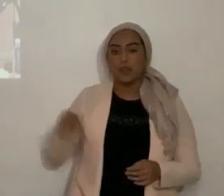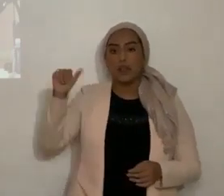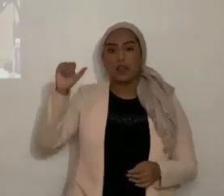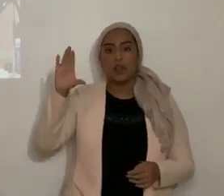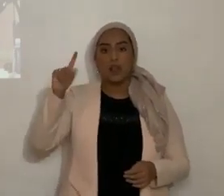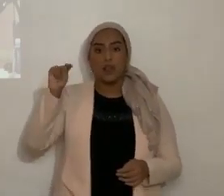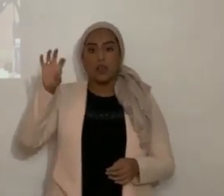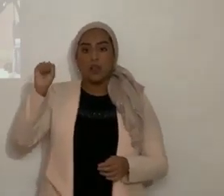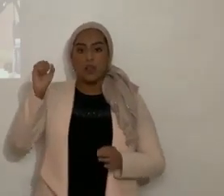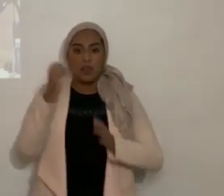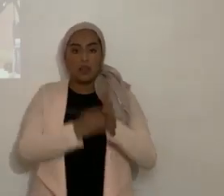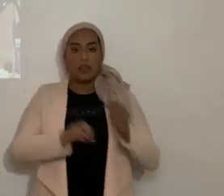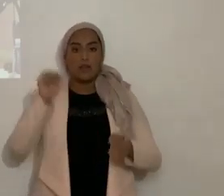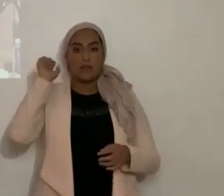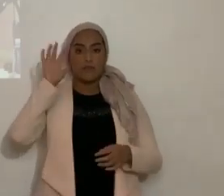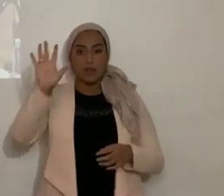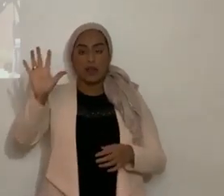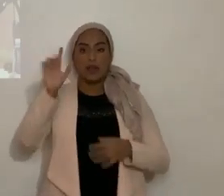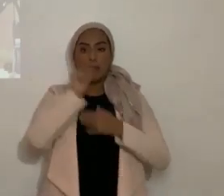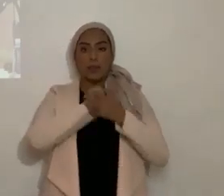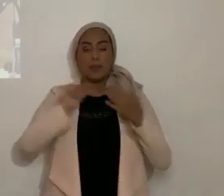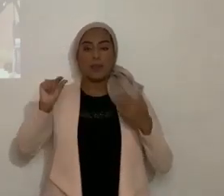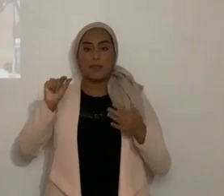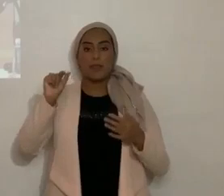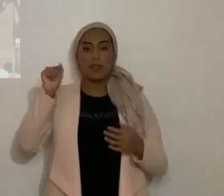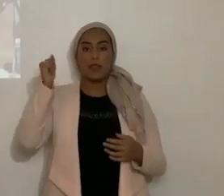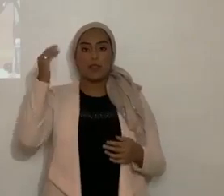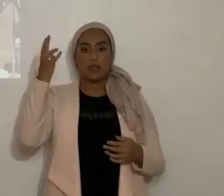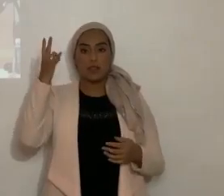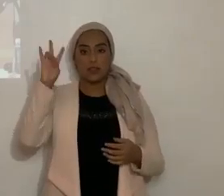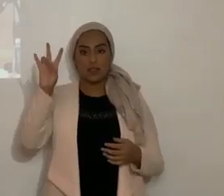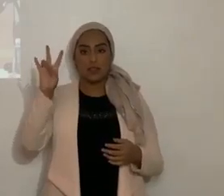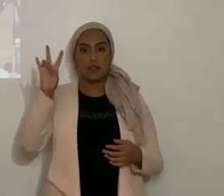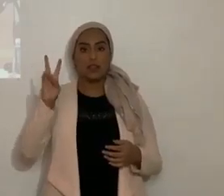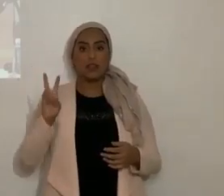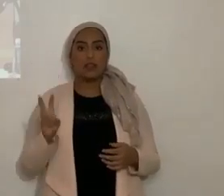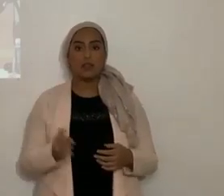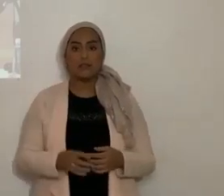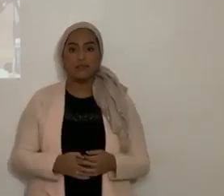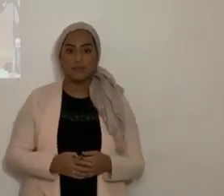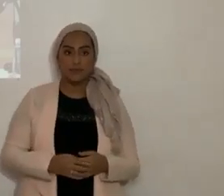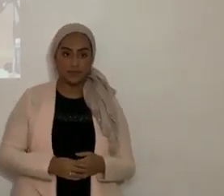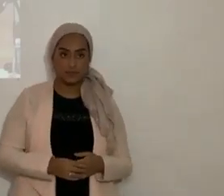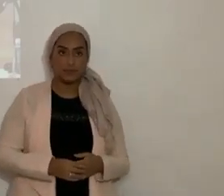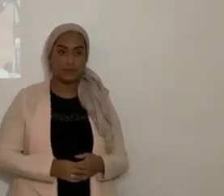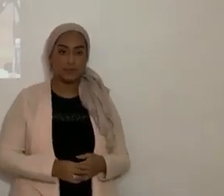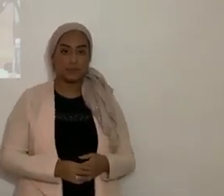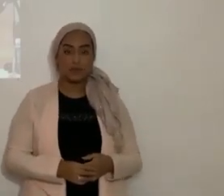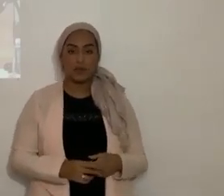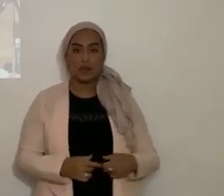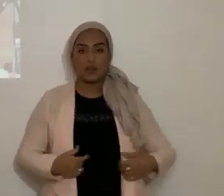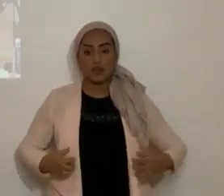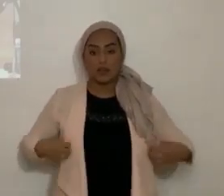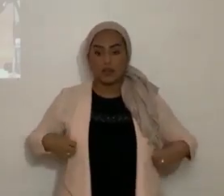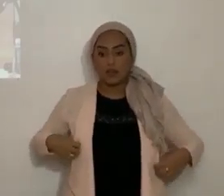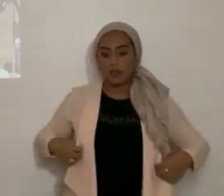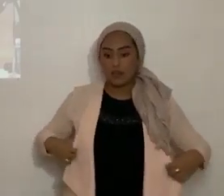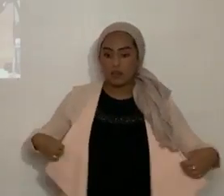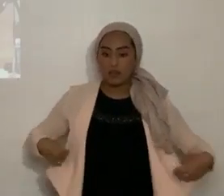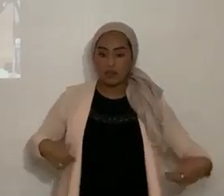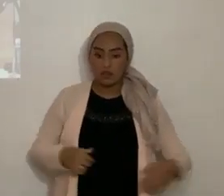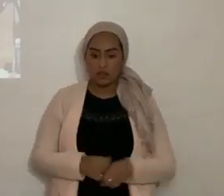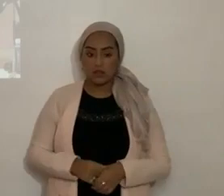Hechos, capítulo 5, sí, verso 17, aquí está. Dice,